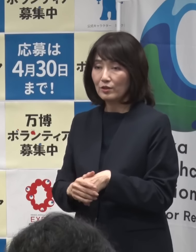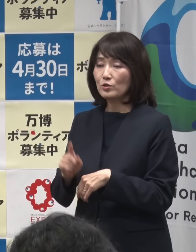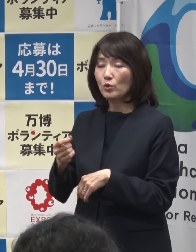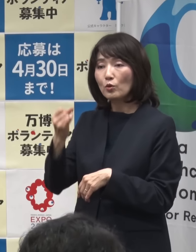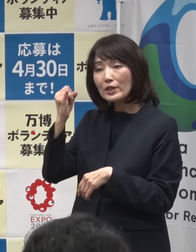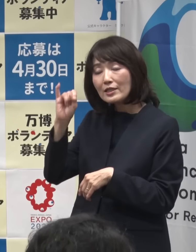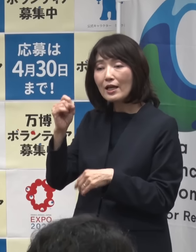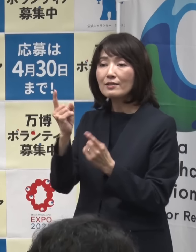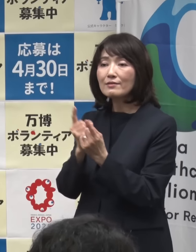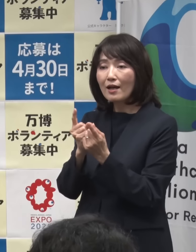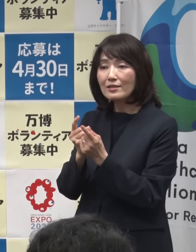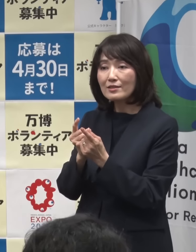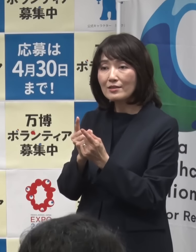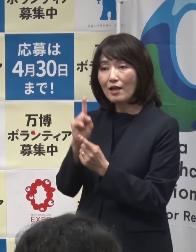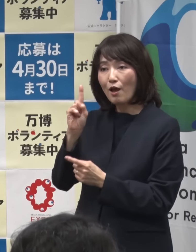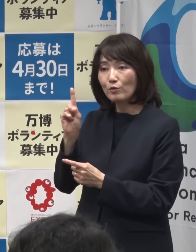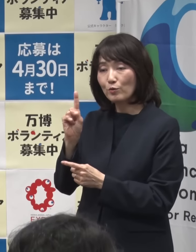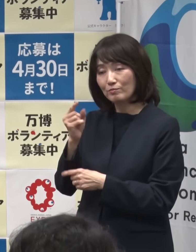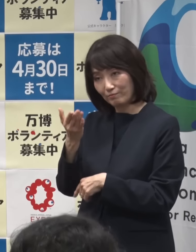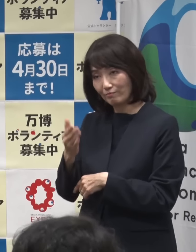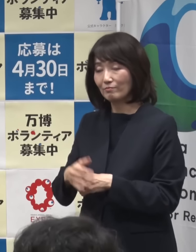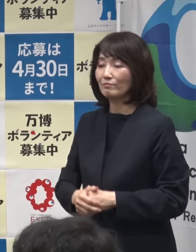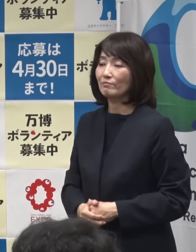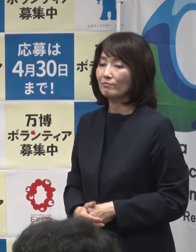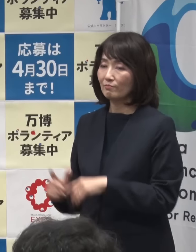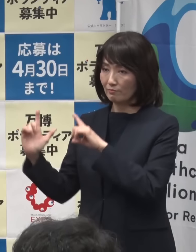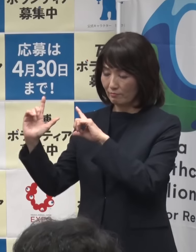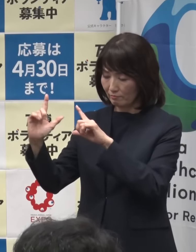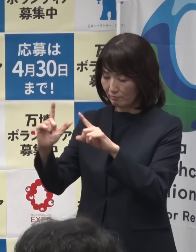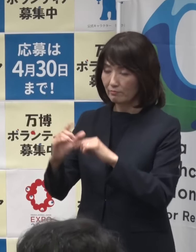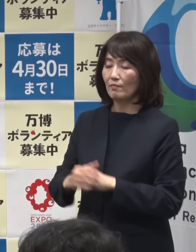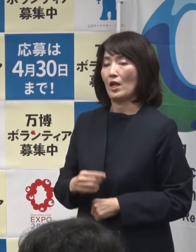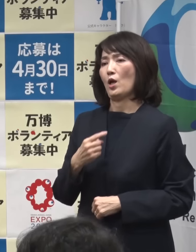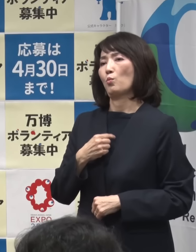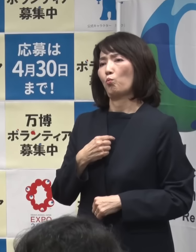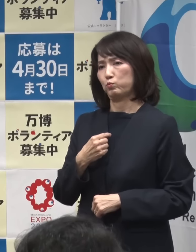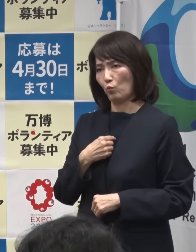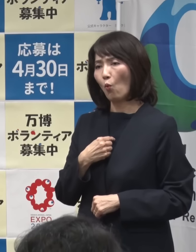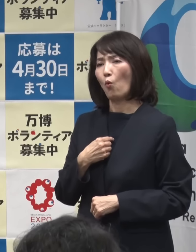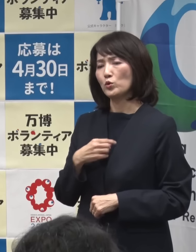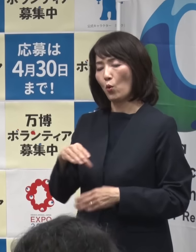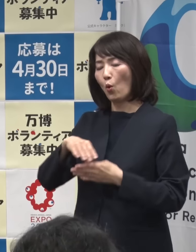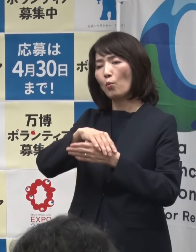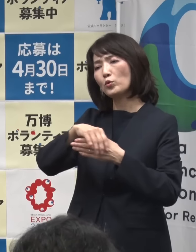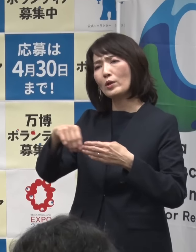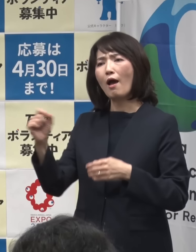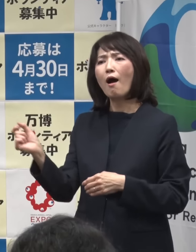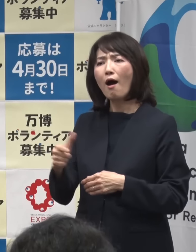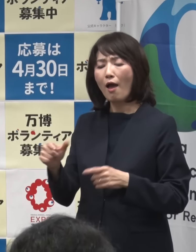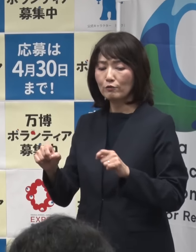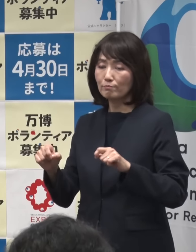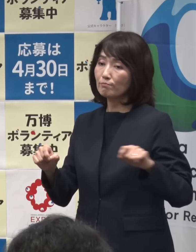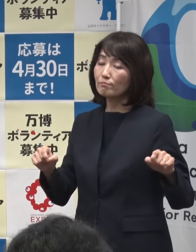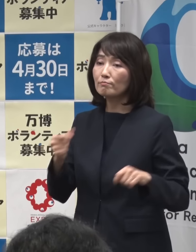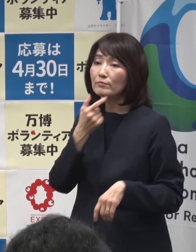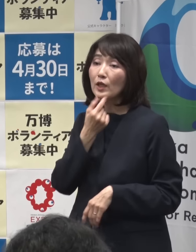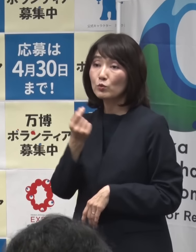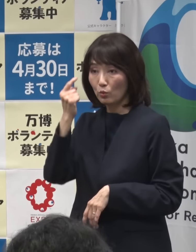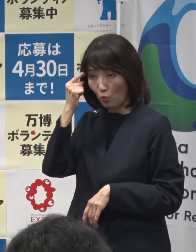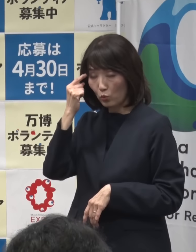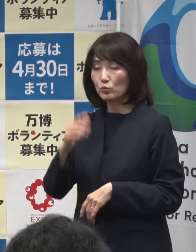意見に関しての知事の見解はどういうふうに考えておられますか？ 僕もモノレールっていうのは早く延伸したいと思ってます